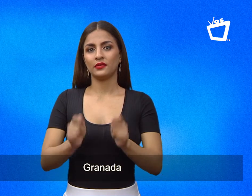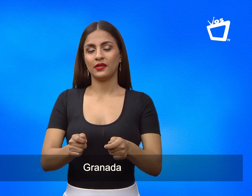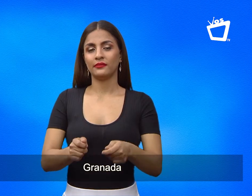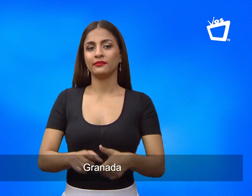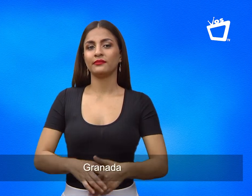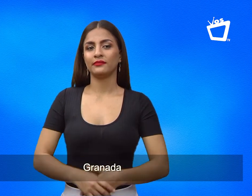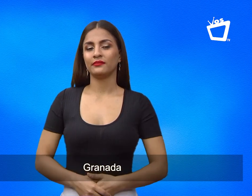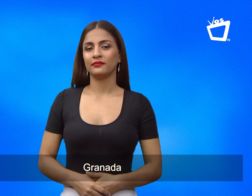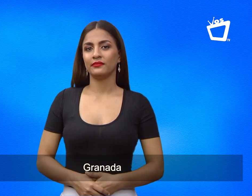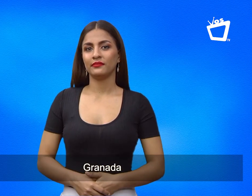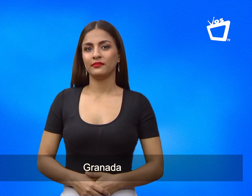Granada.